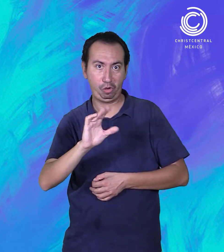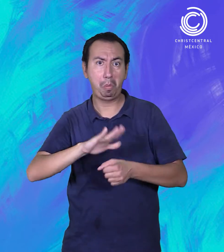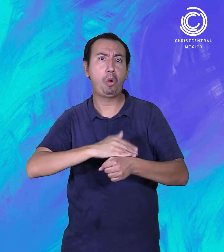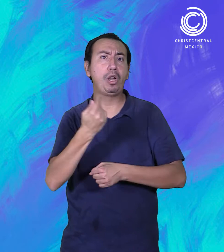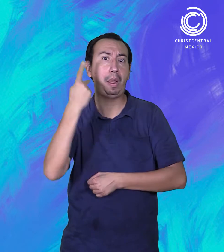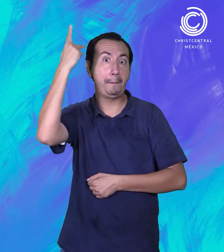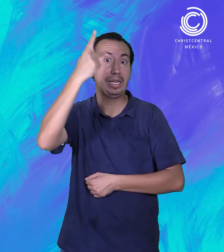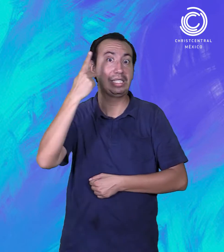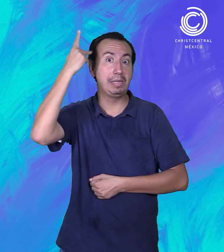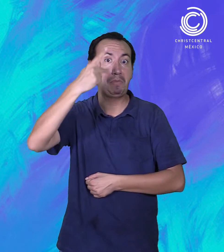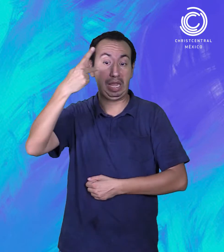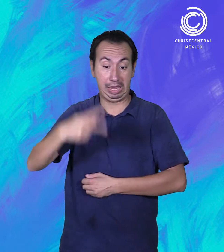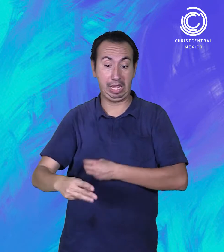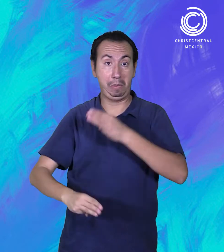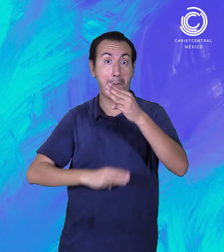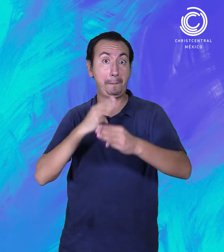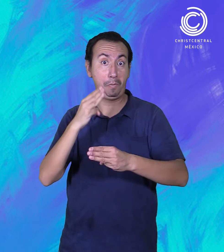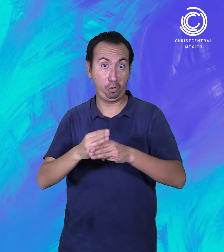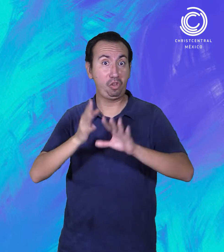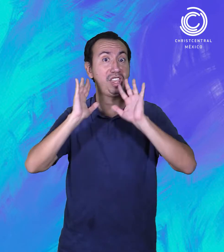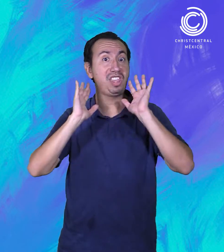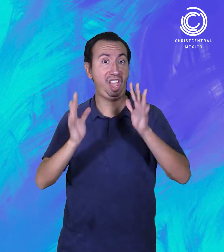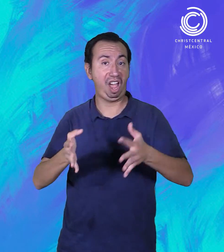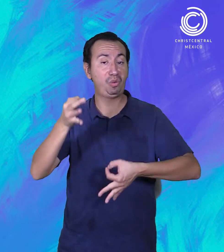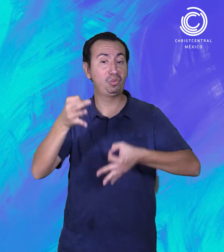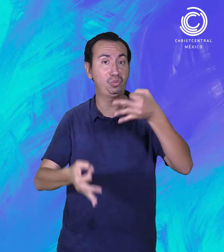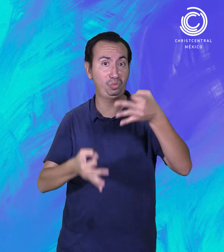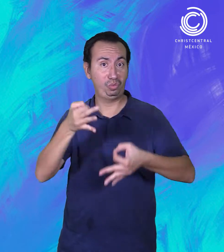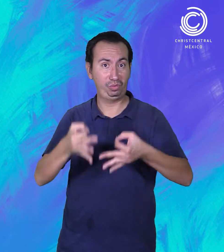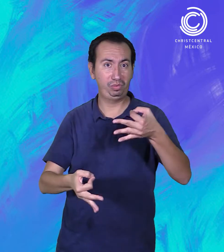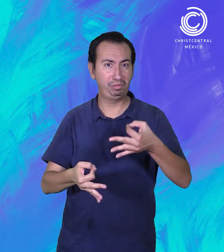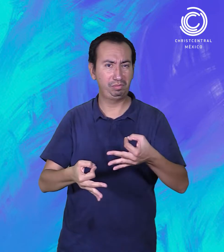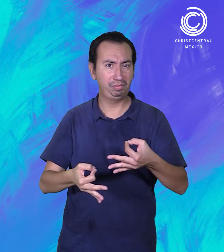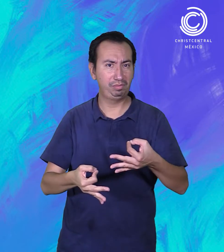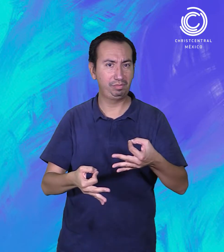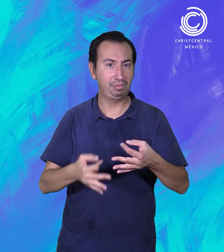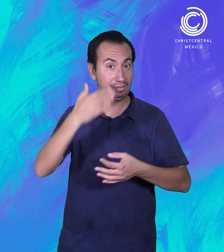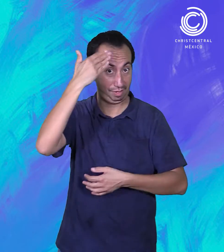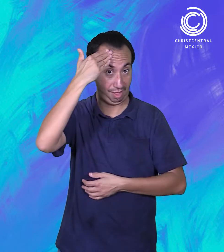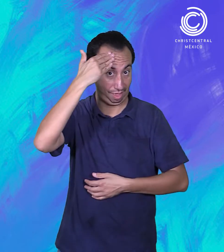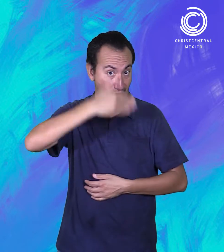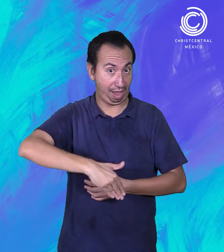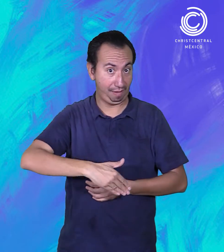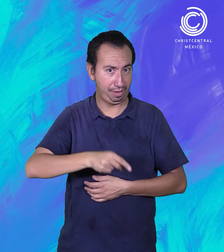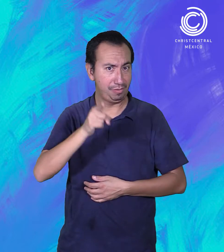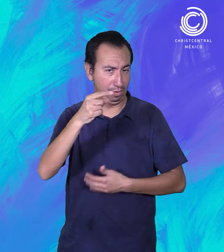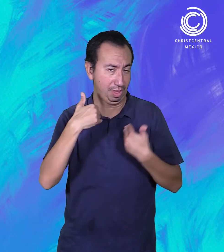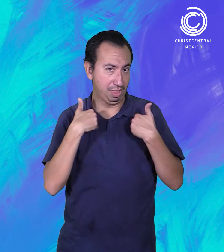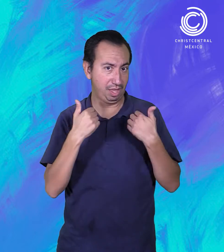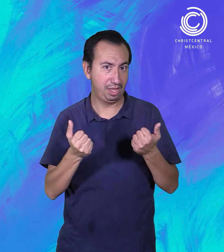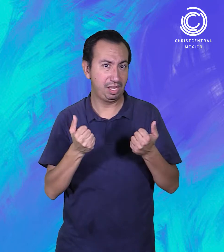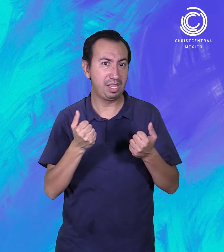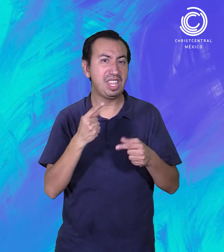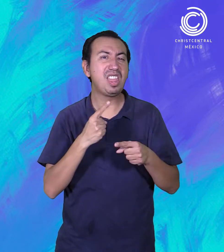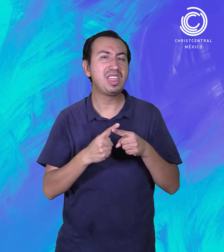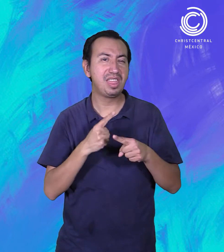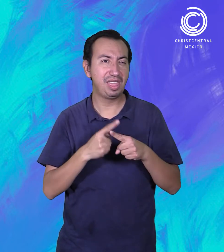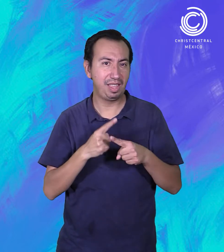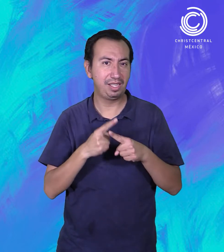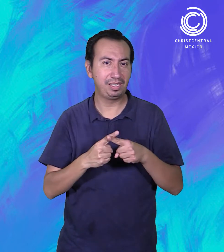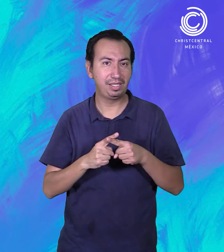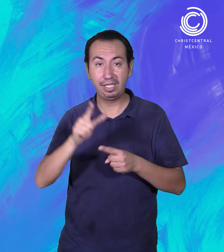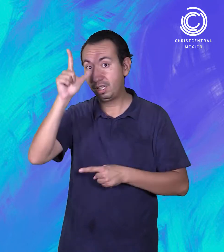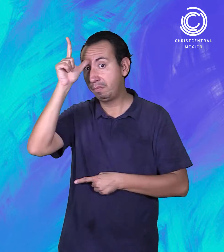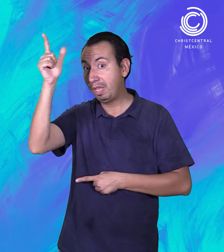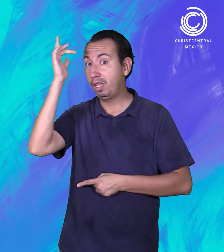el príncipe de este mundo ha sido ya juzgado. En este contexto a mí me parece que sería también fácil entender que parte de la